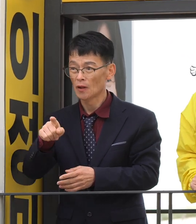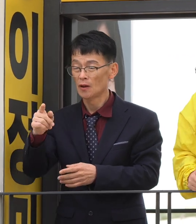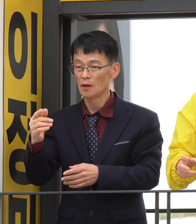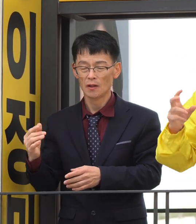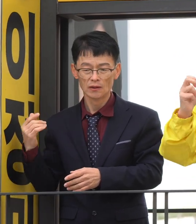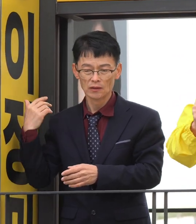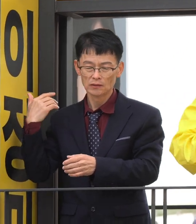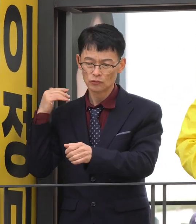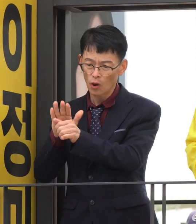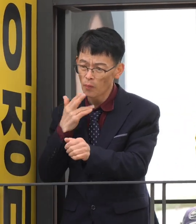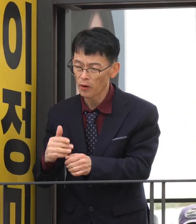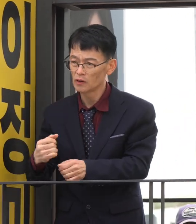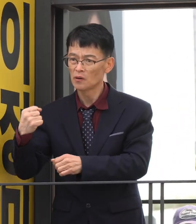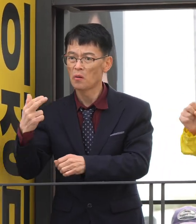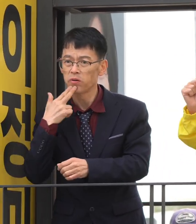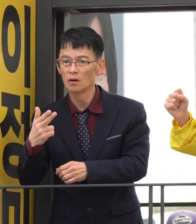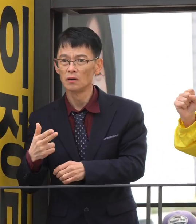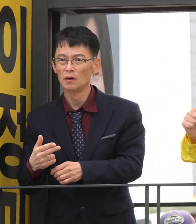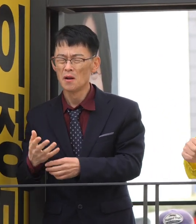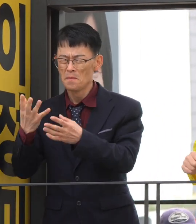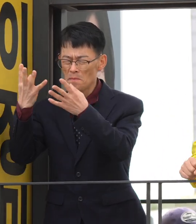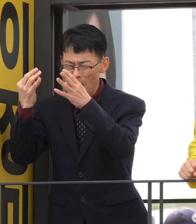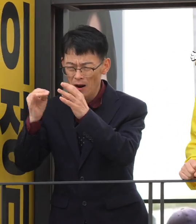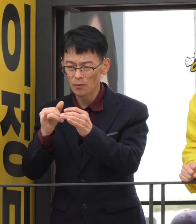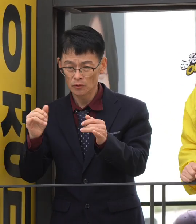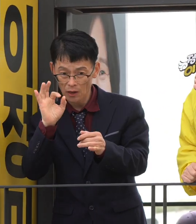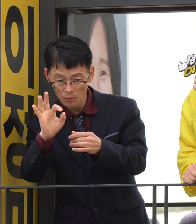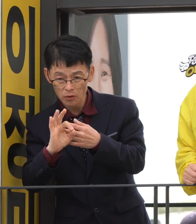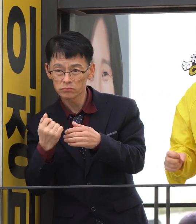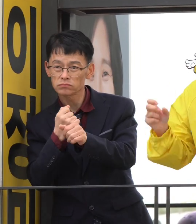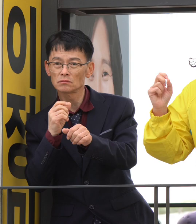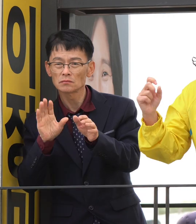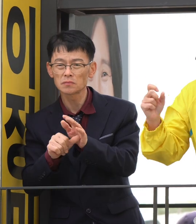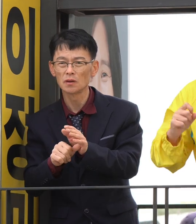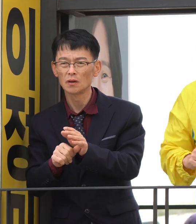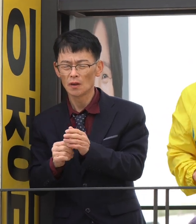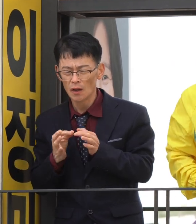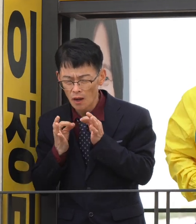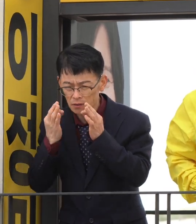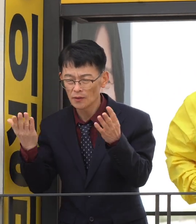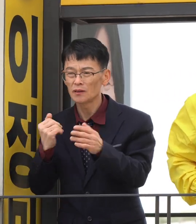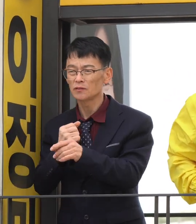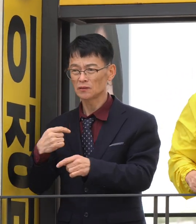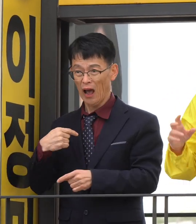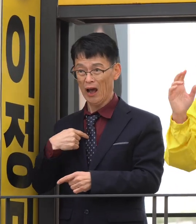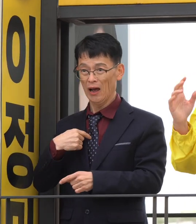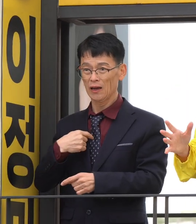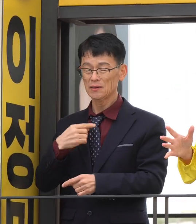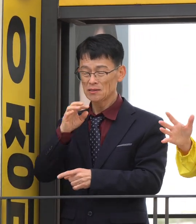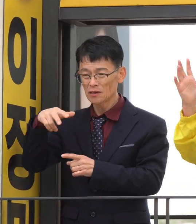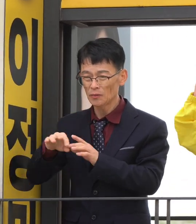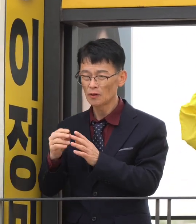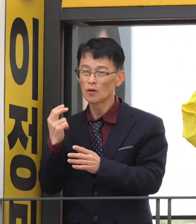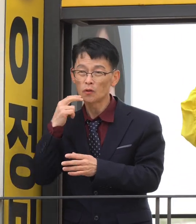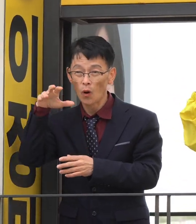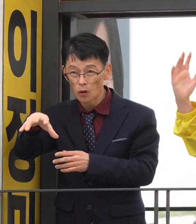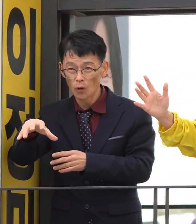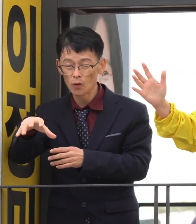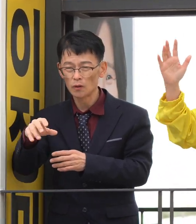빼곡고 힘없는 많은 서민들의 곁에서 열심히 일해준 이정미가